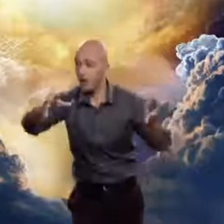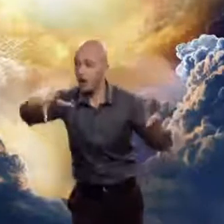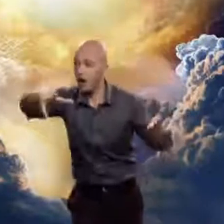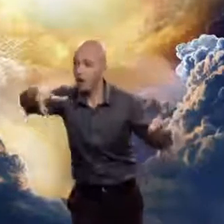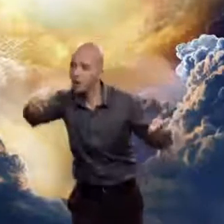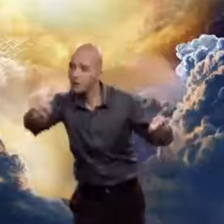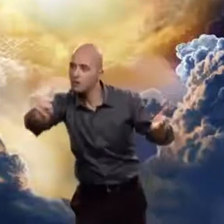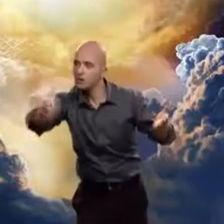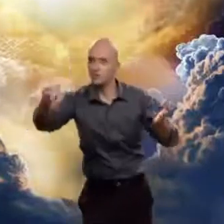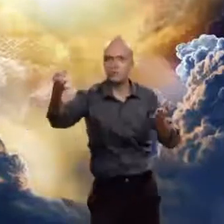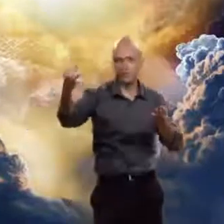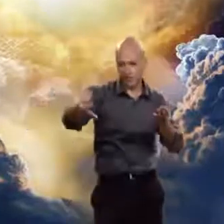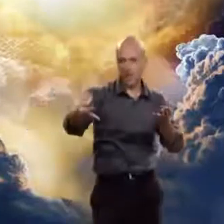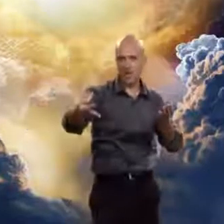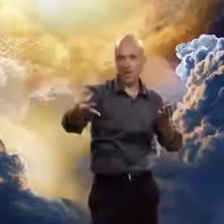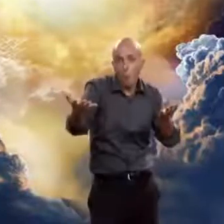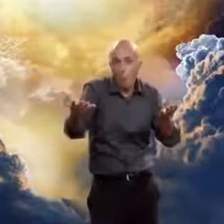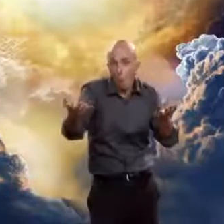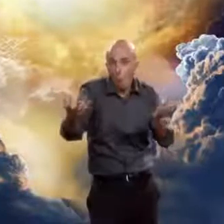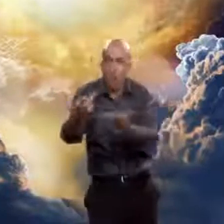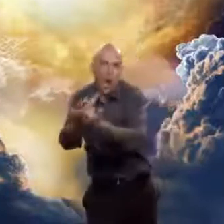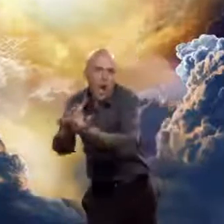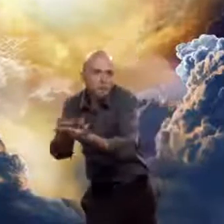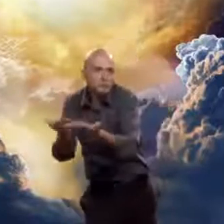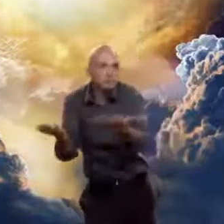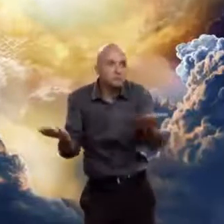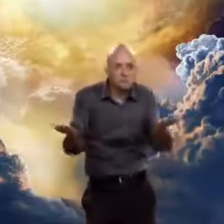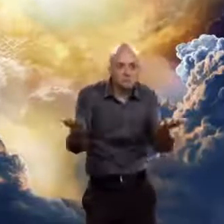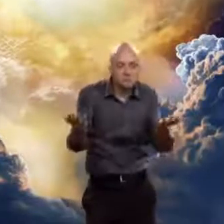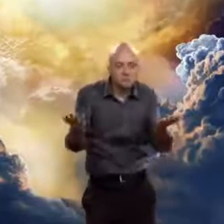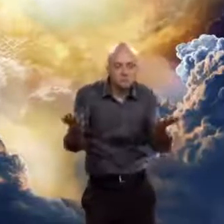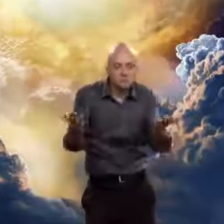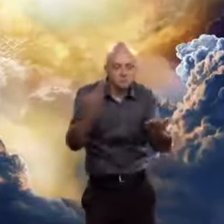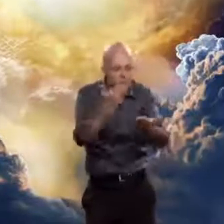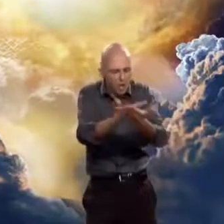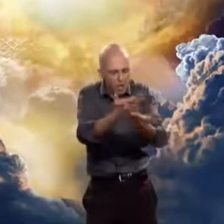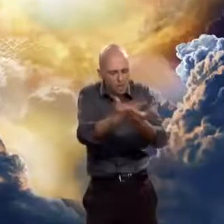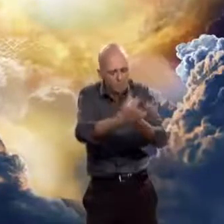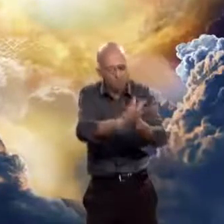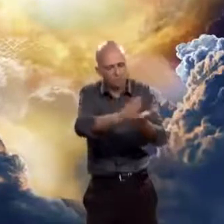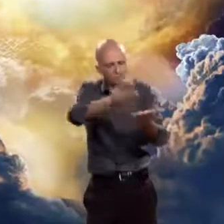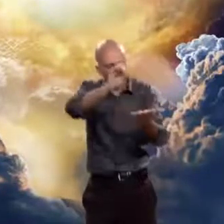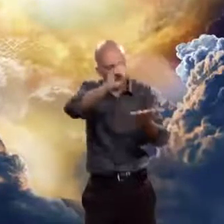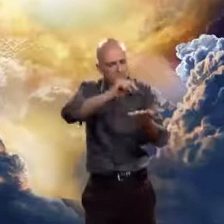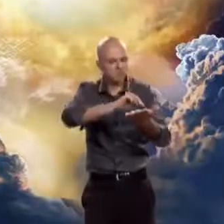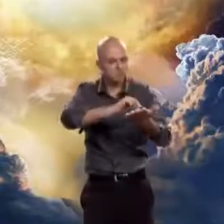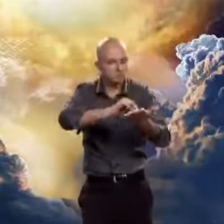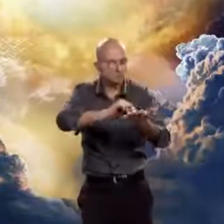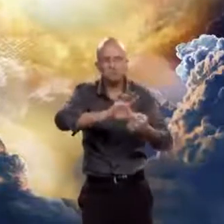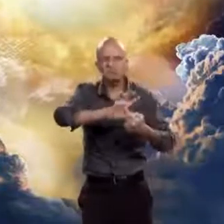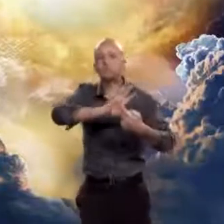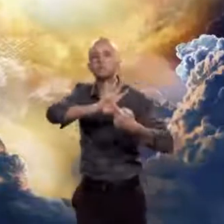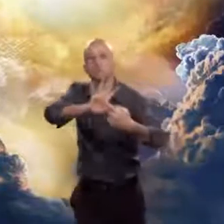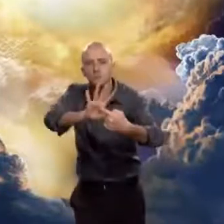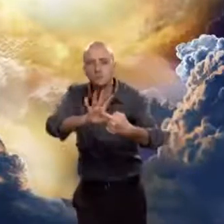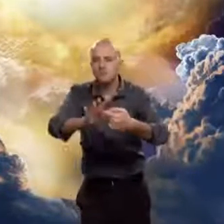A Bíblia jamais deve ser estudada sem oração. Somente o Espírito Santo pode nos fazer sentir a importância das coisas